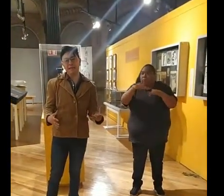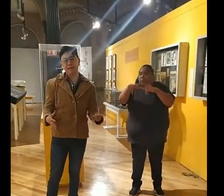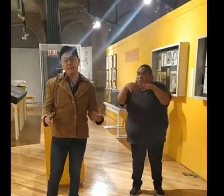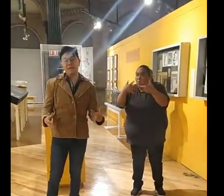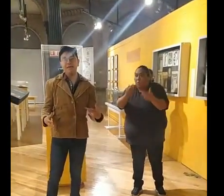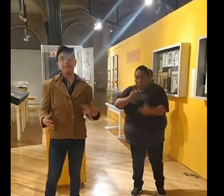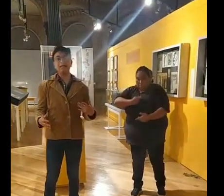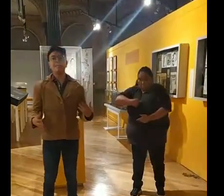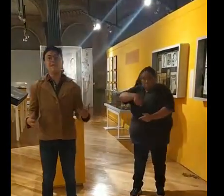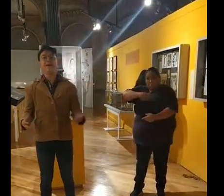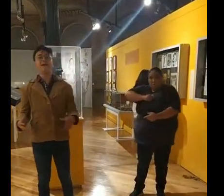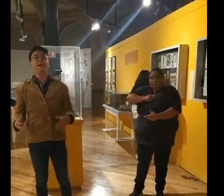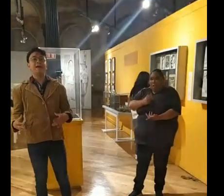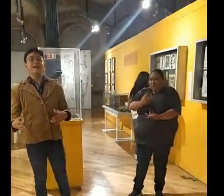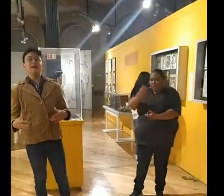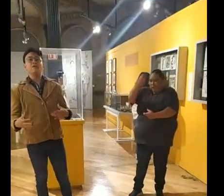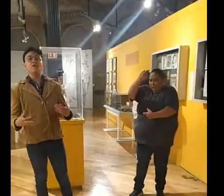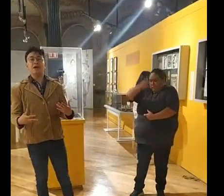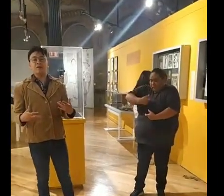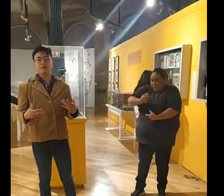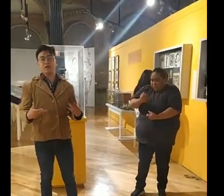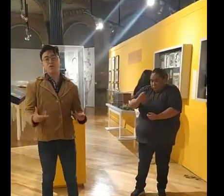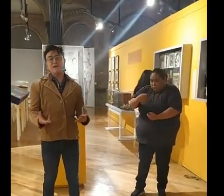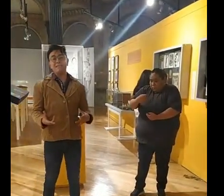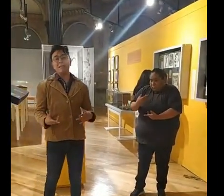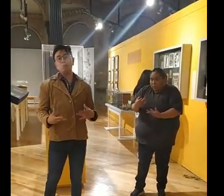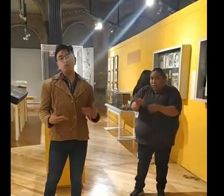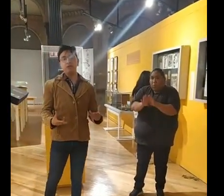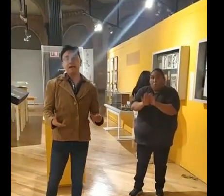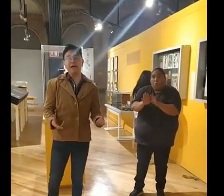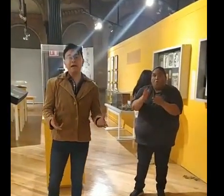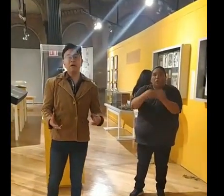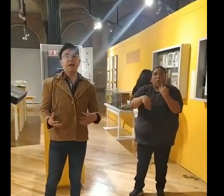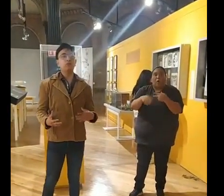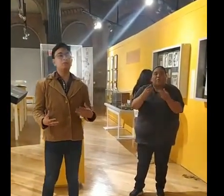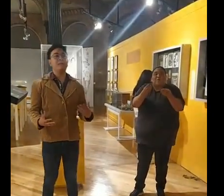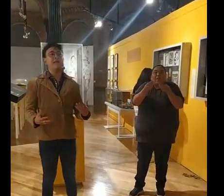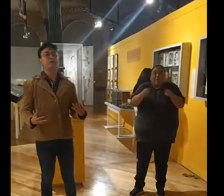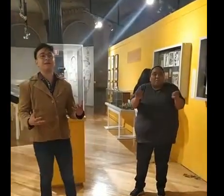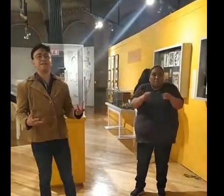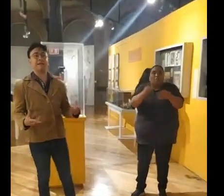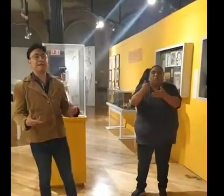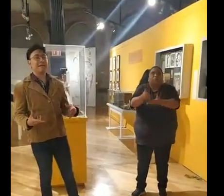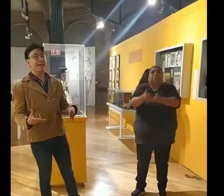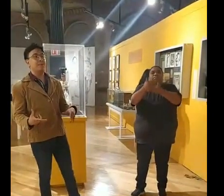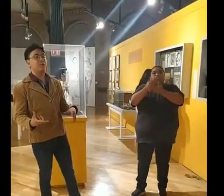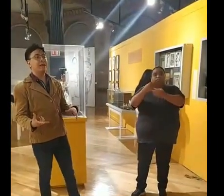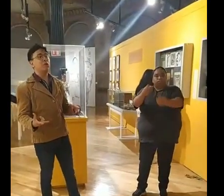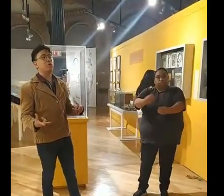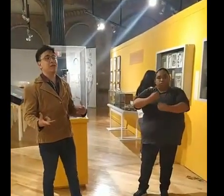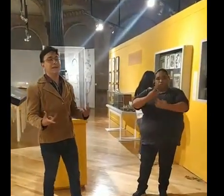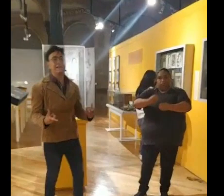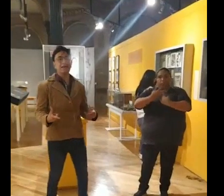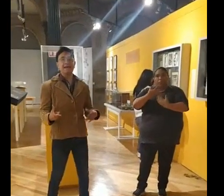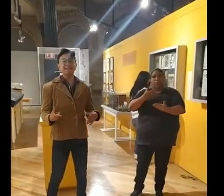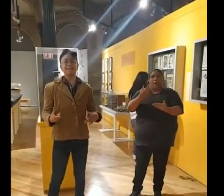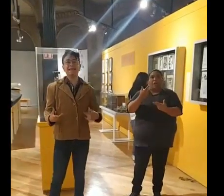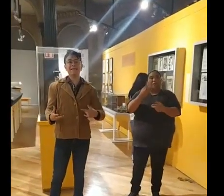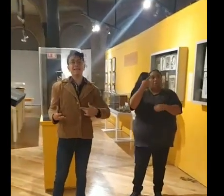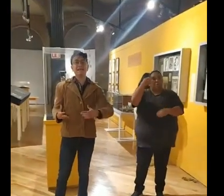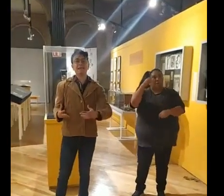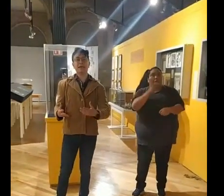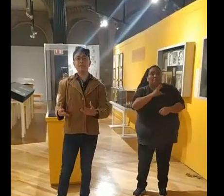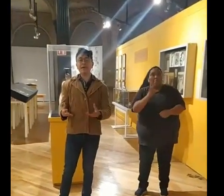identidad. Esta identidad lo que nos ayuda es la música. La música nos va a hacer poder encontrar